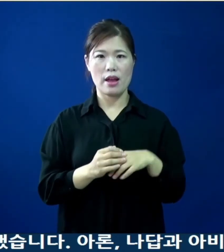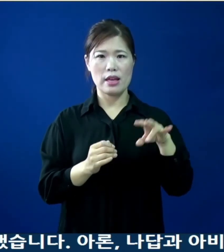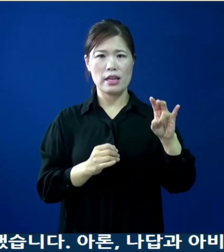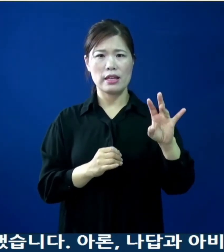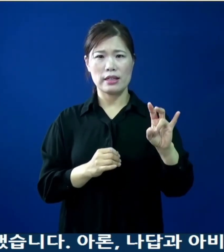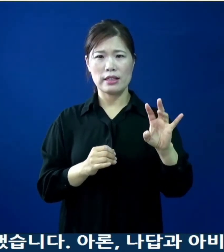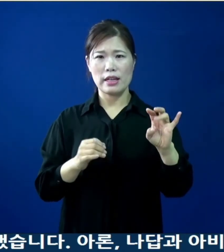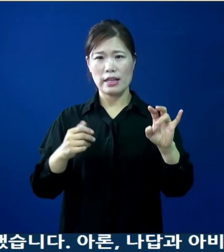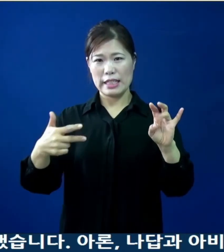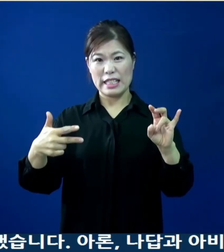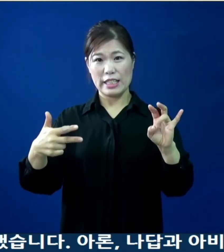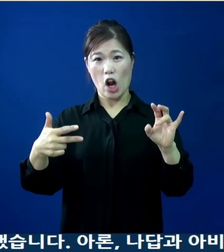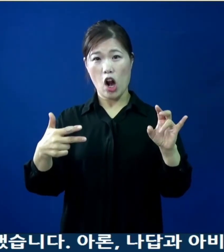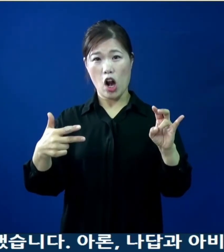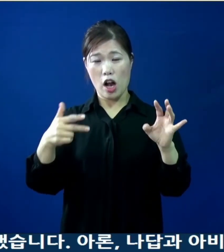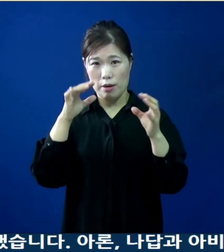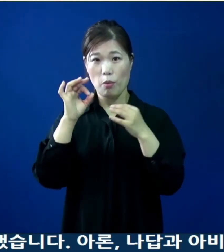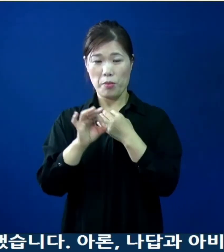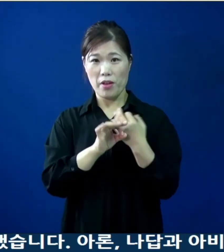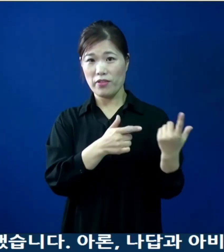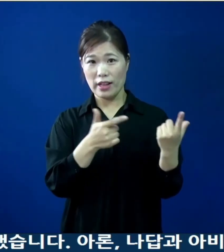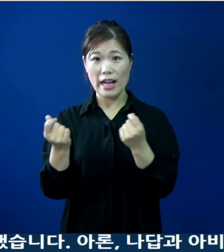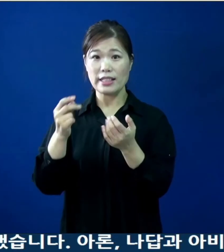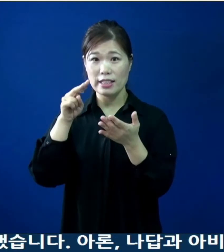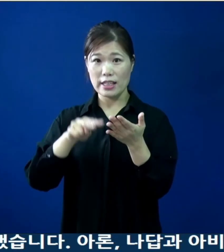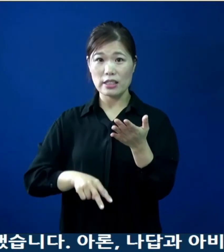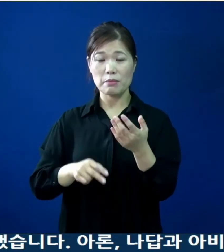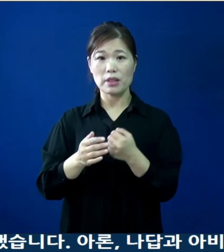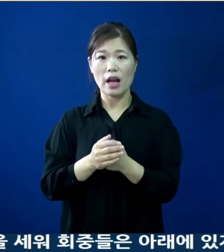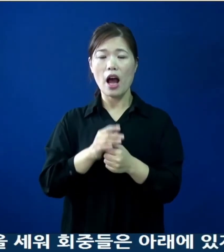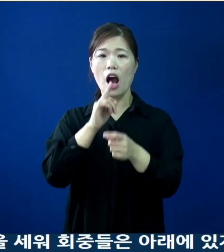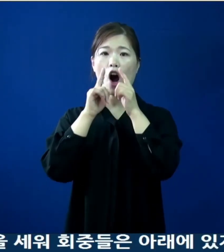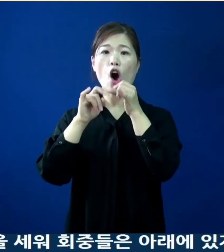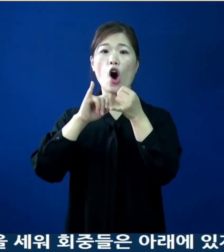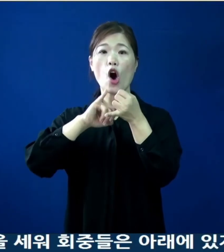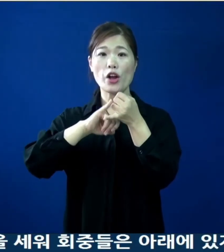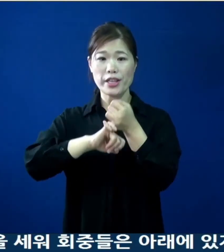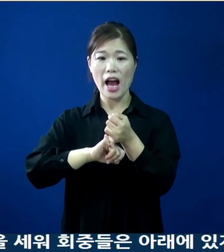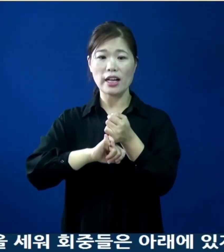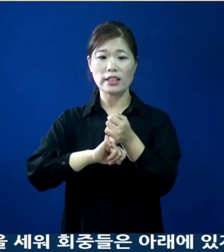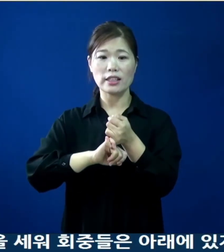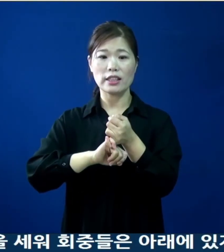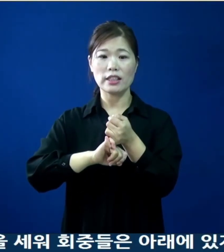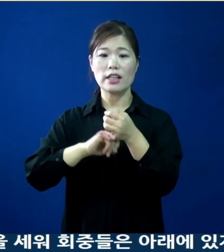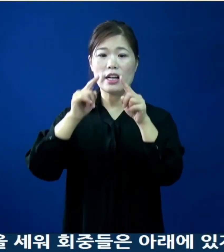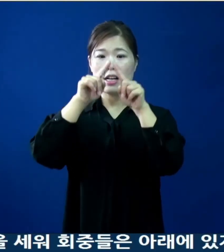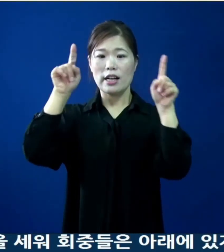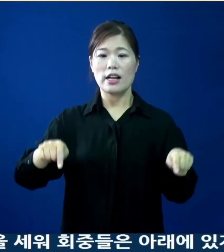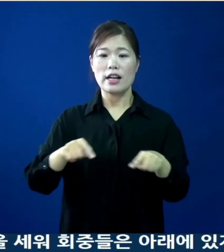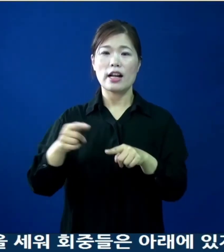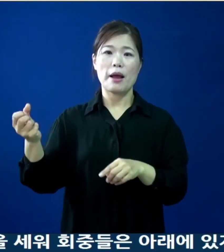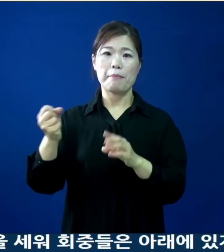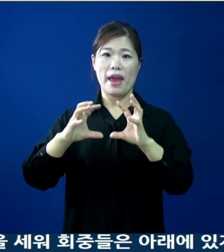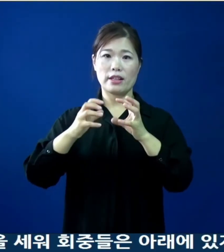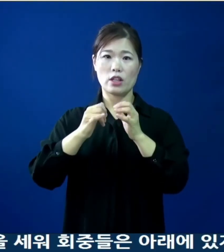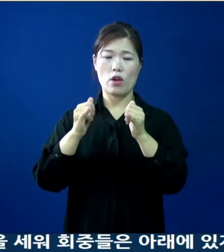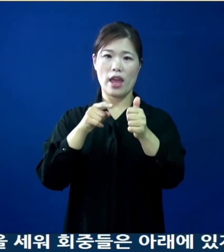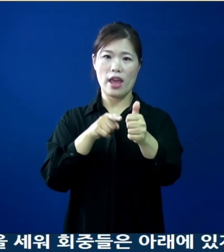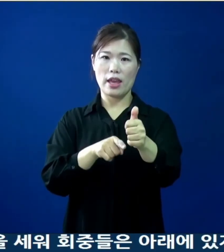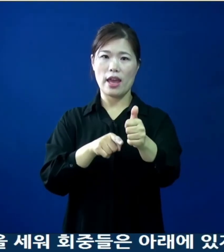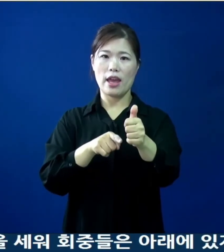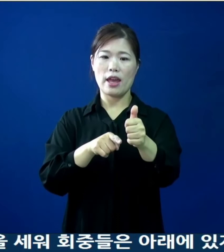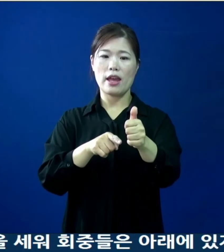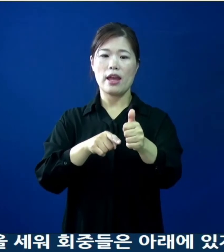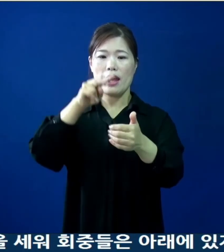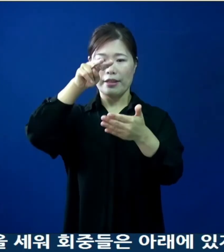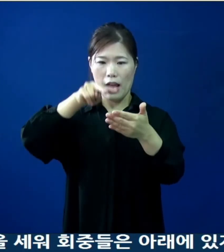나오는데 7절 찾으셨죠? 같이 읽겠습니다. 언약서를 가져다가 백성에게 낭독하여 듣게